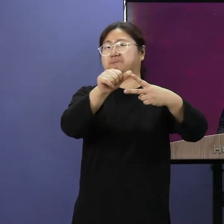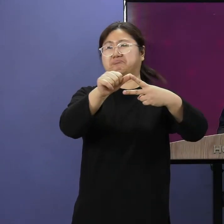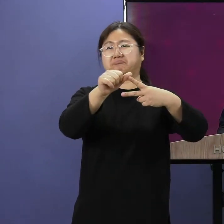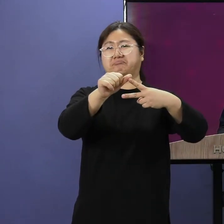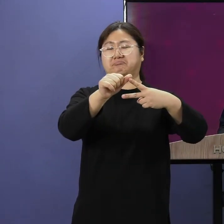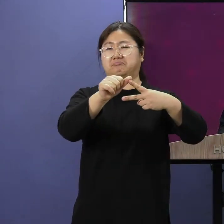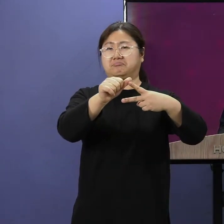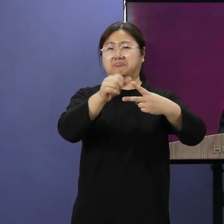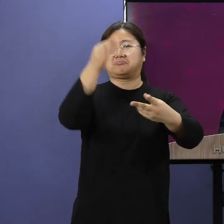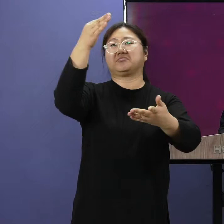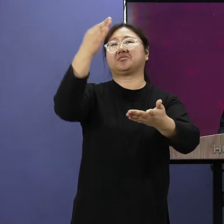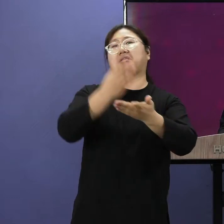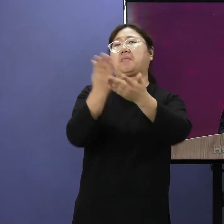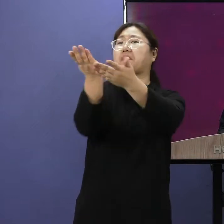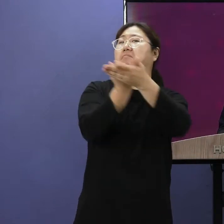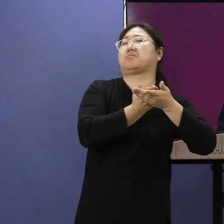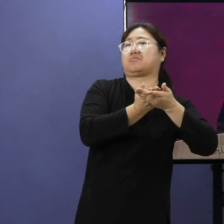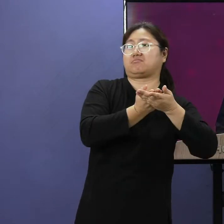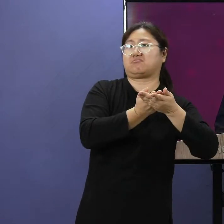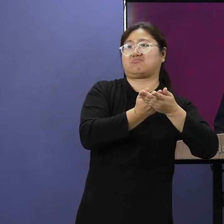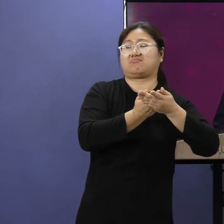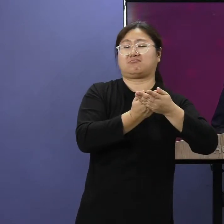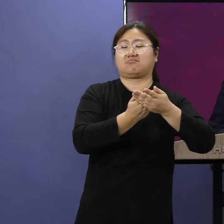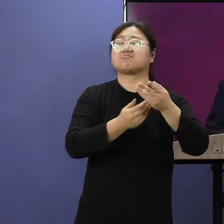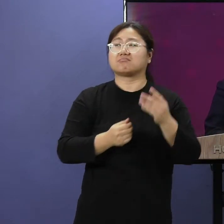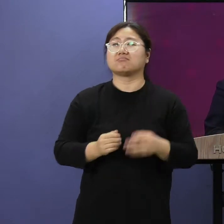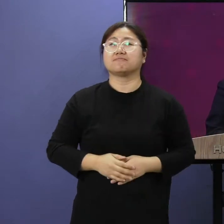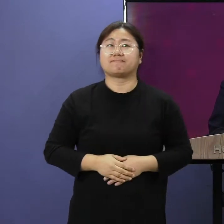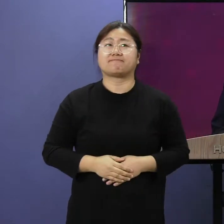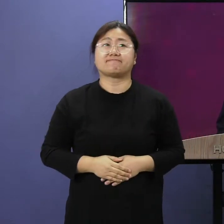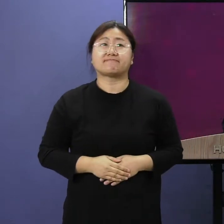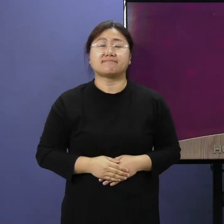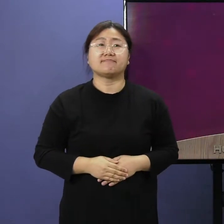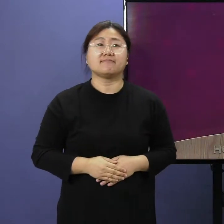것이죠. 뿐만 아닙니다.